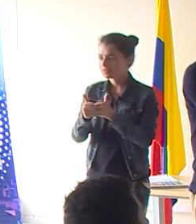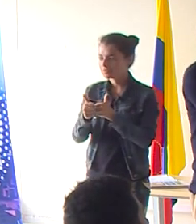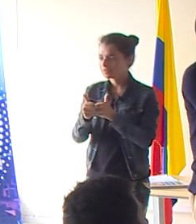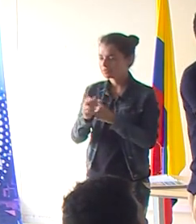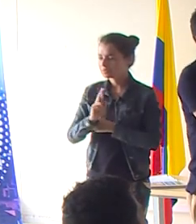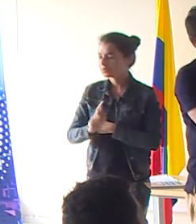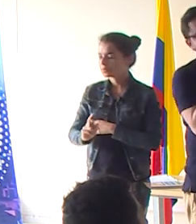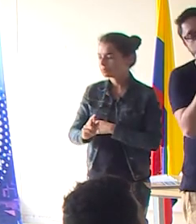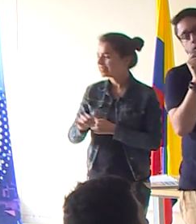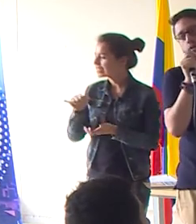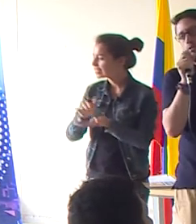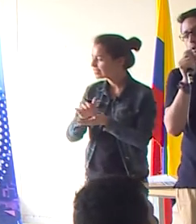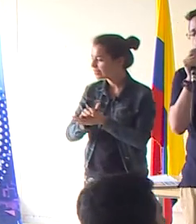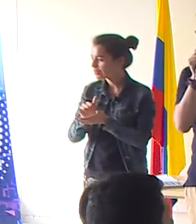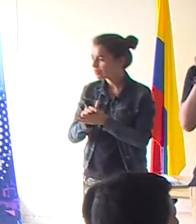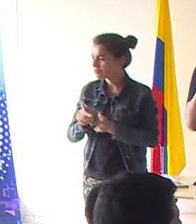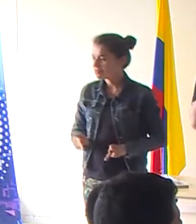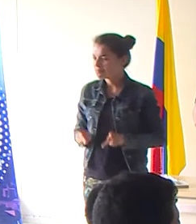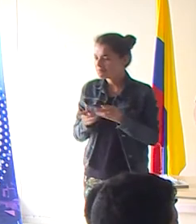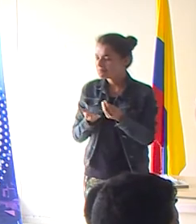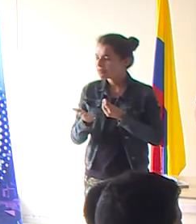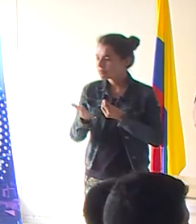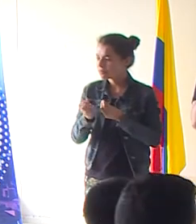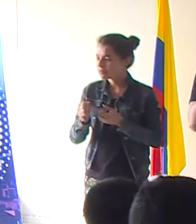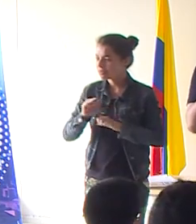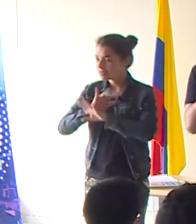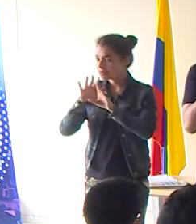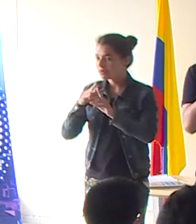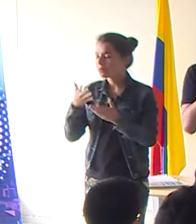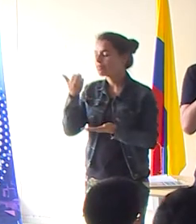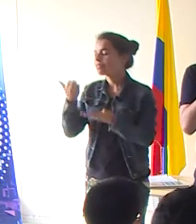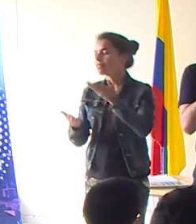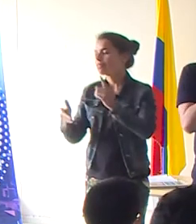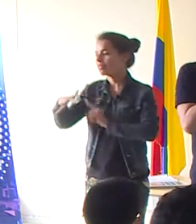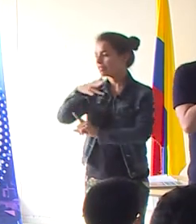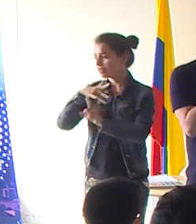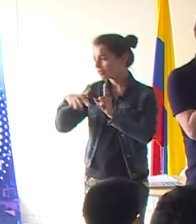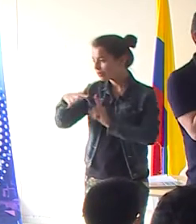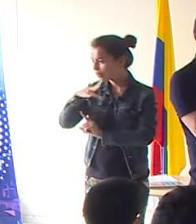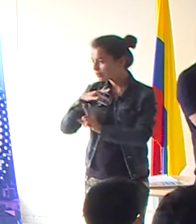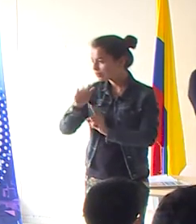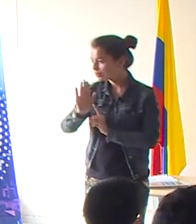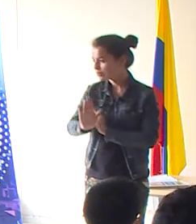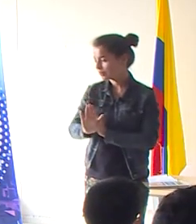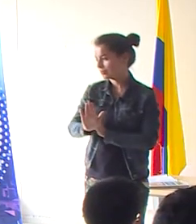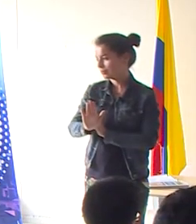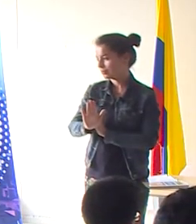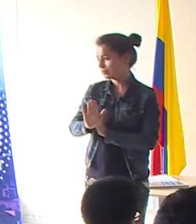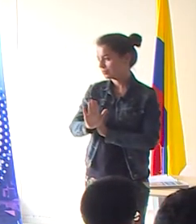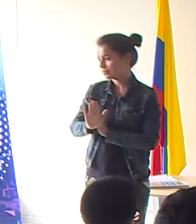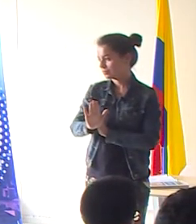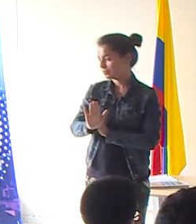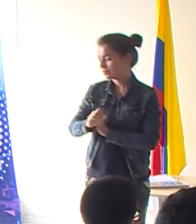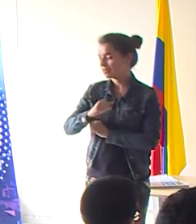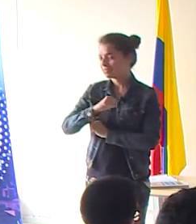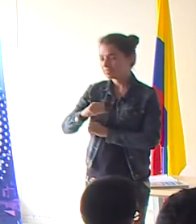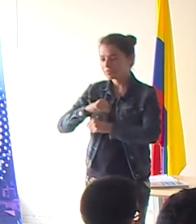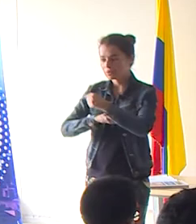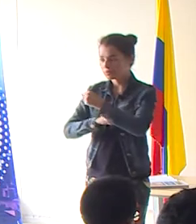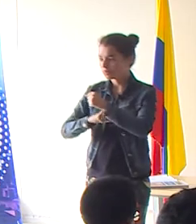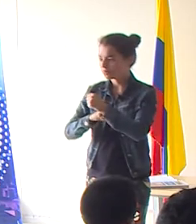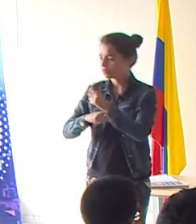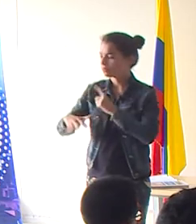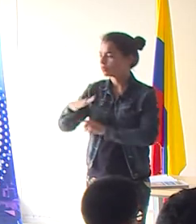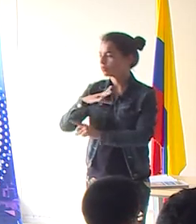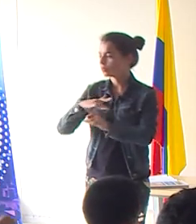condiciones de vida tienen que ver con el contexto un derecho fundamental un contexto un medio